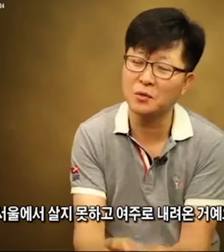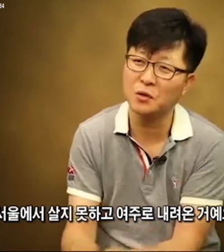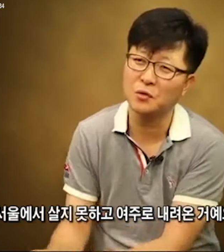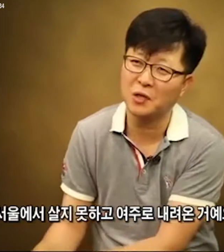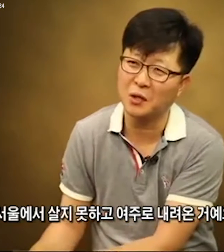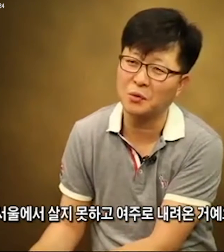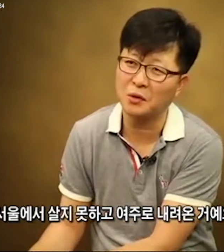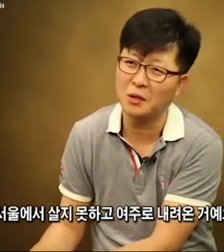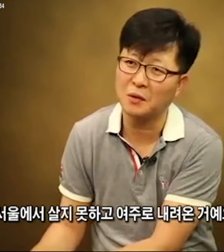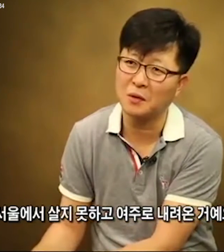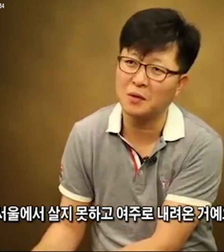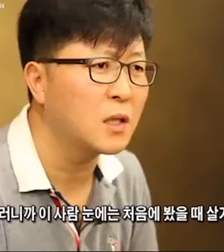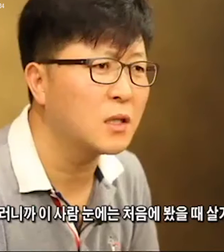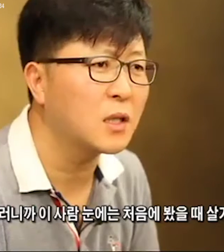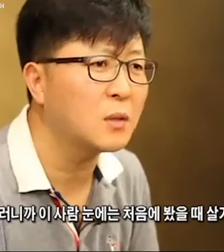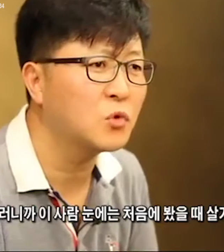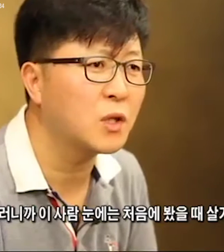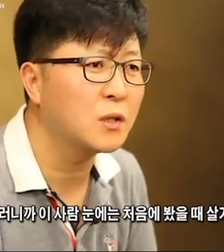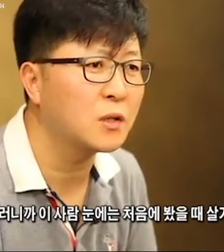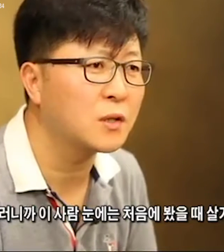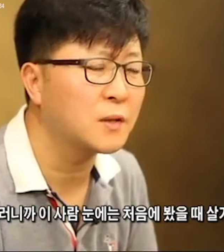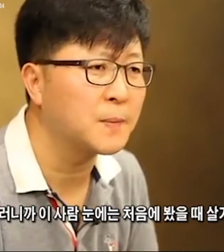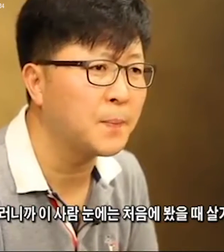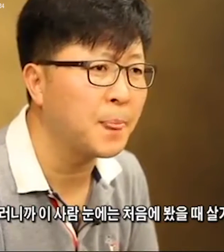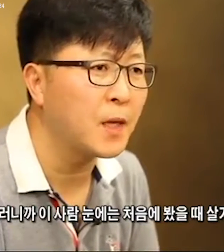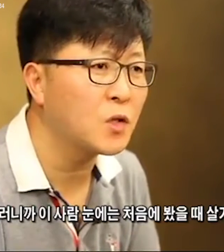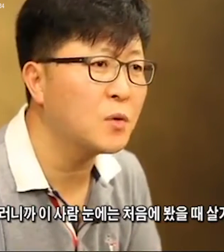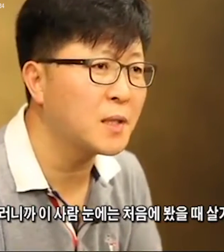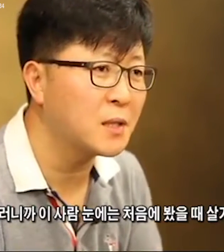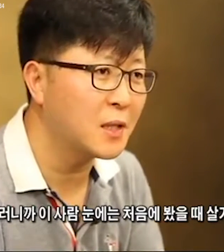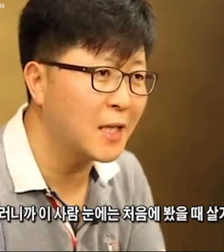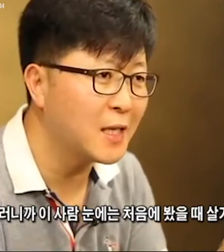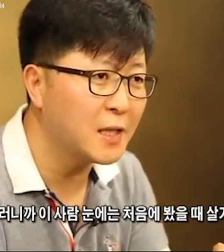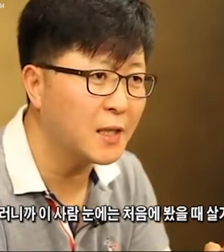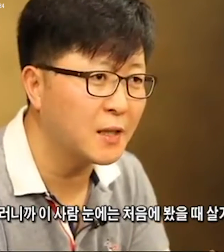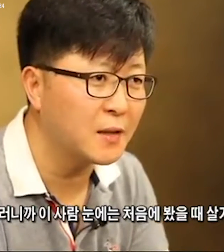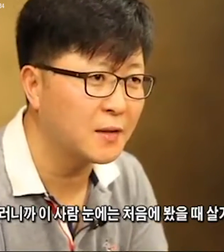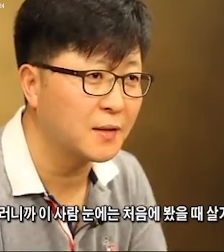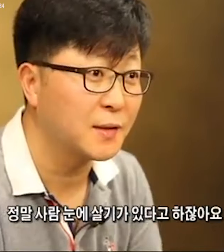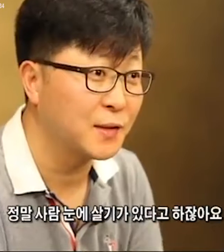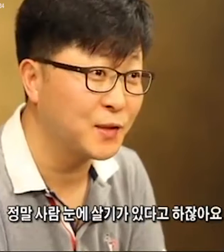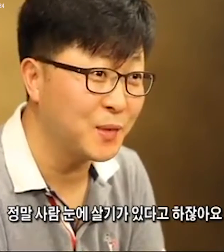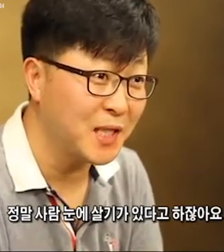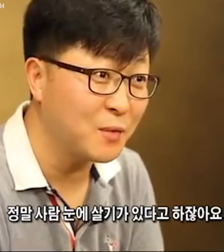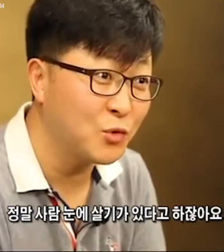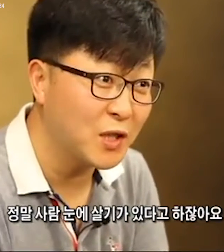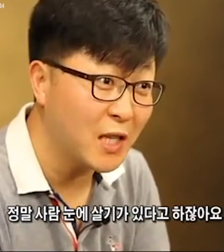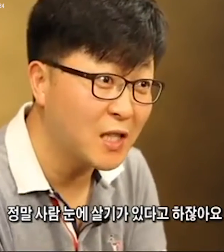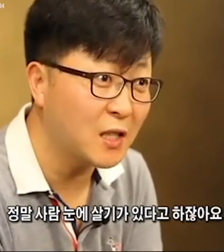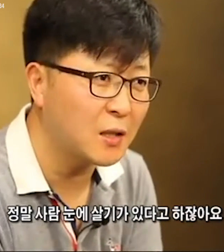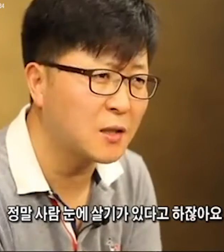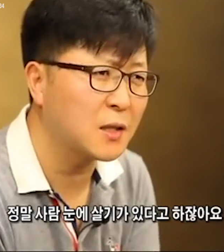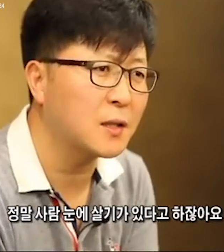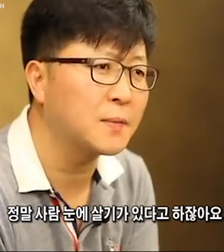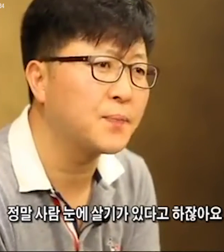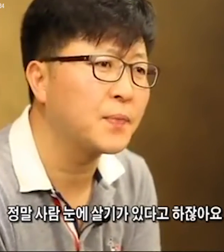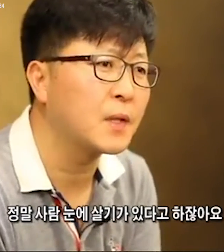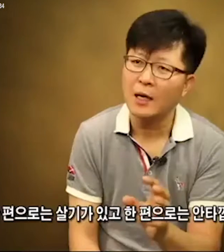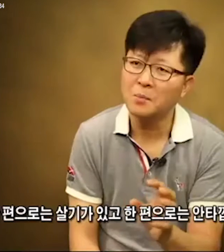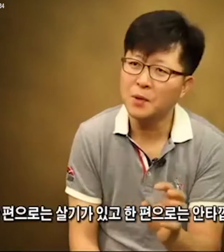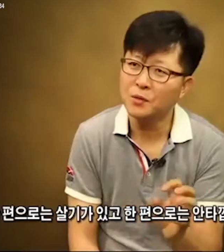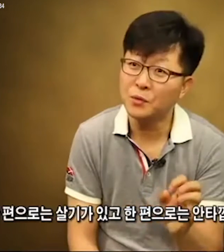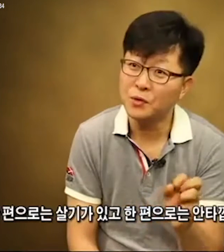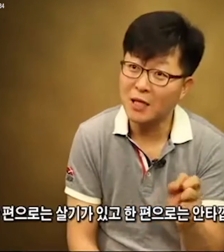살지를 못하고 여주로 내려온 거예요. 그러니까 이 사람 눈에는 처음에 봤을 때 살기가 정말 사람 눈에 살기가 있다